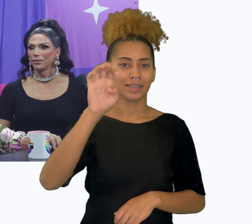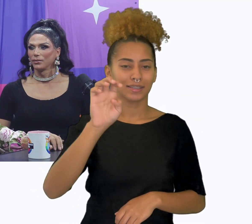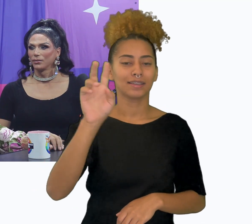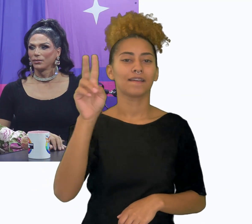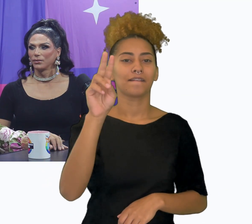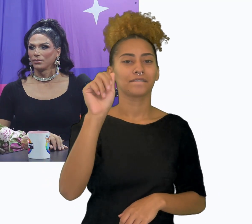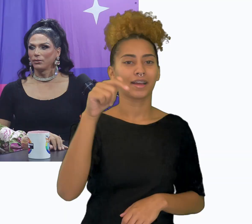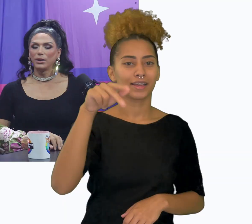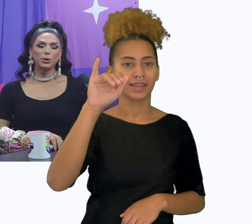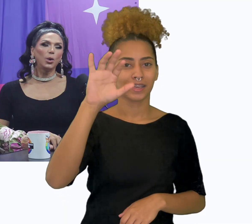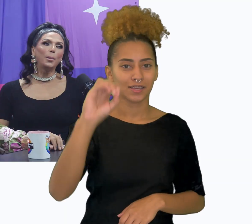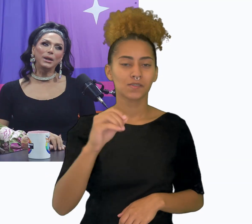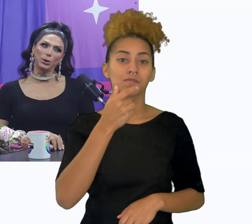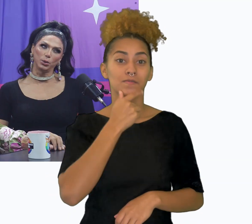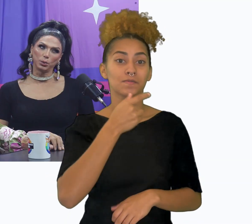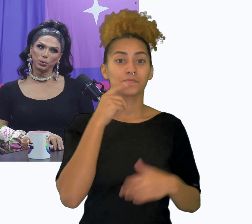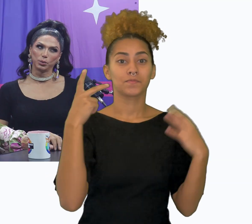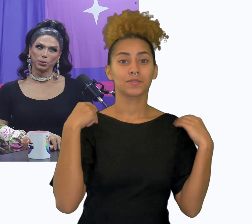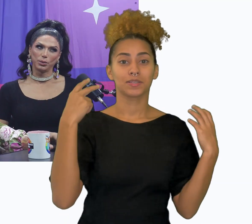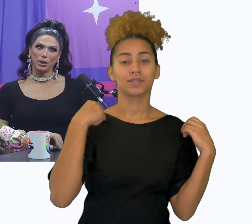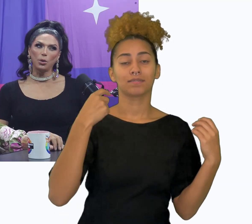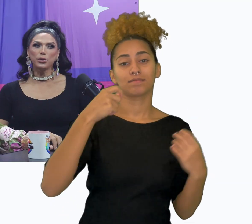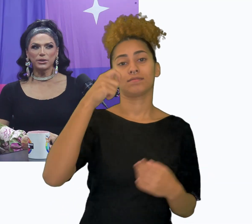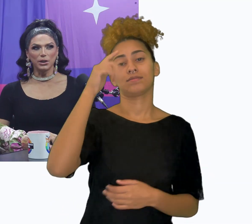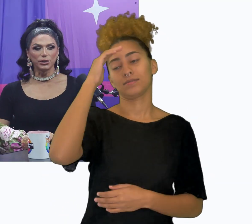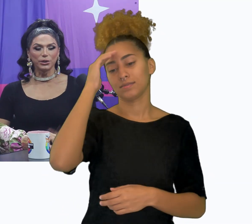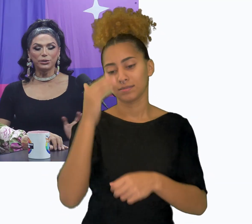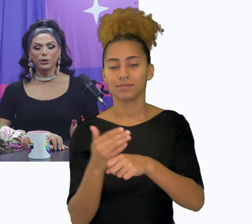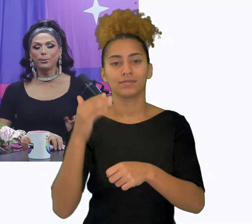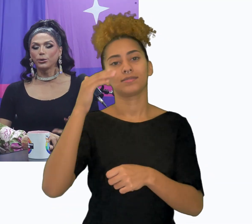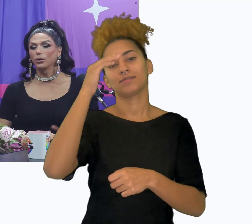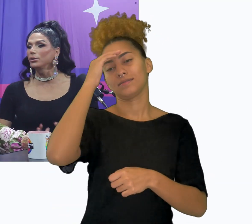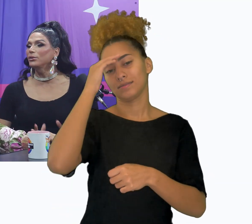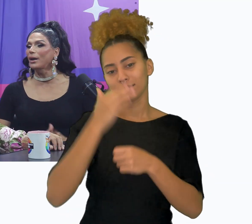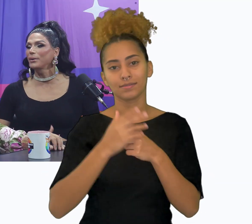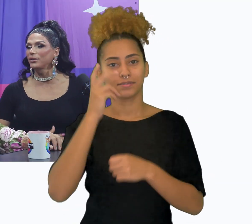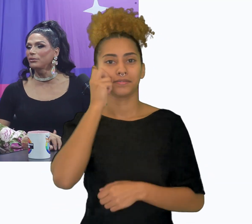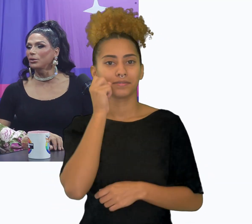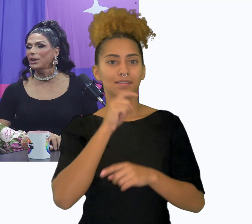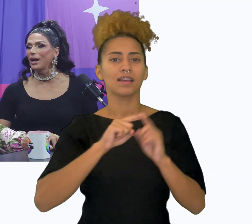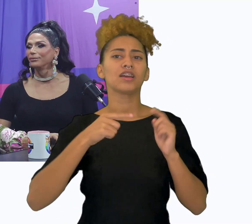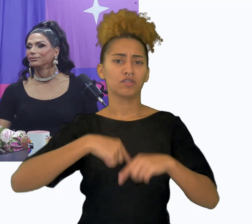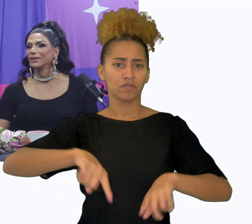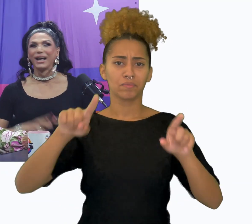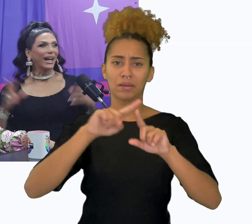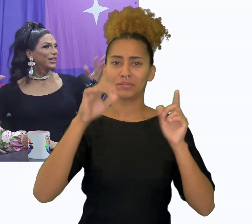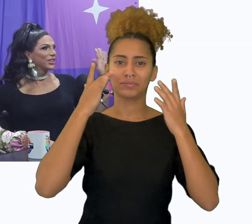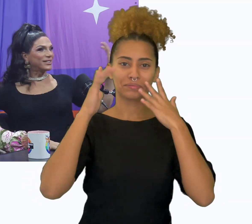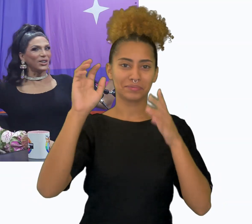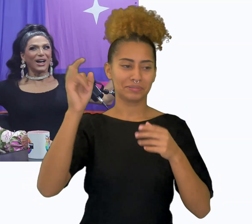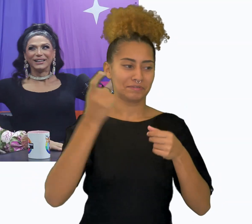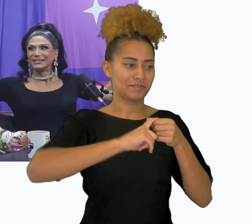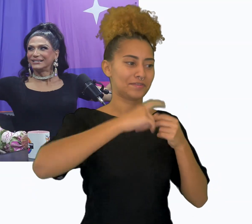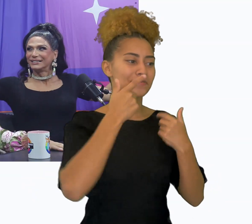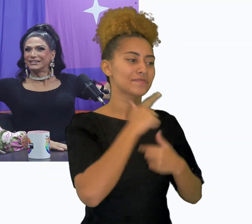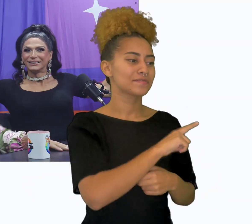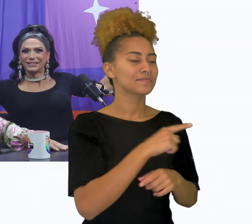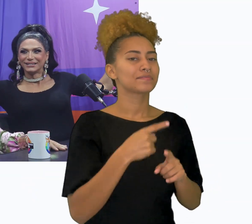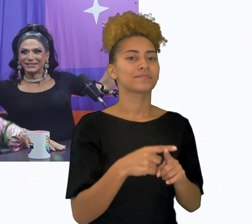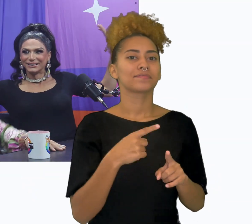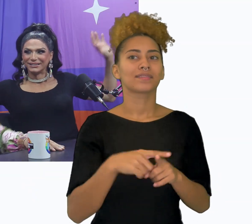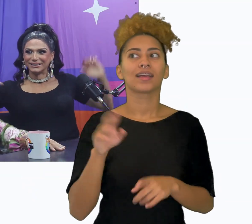que o motorista vinha Vinha dormindo. dormindo. E- Ou seja, a gente foi pro show e não sabia se ia voltar. Vinha colar e Gente, fazer assim,